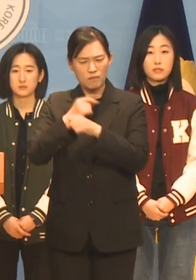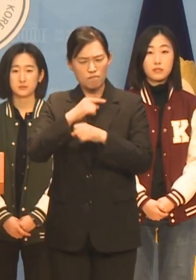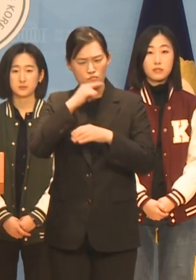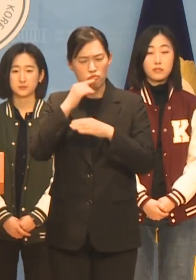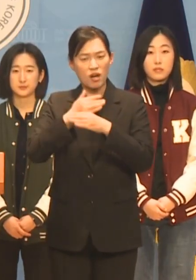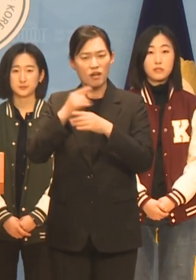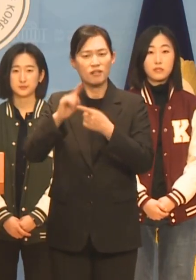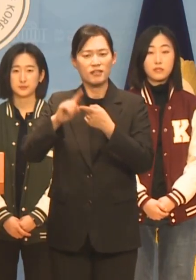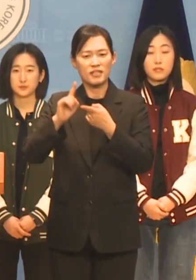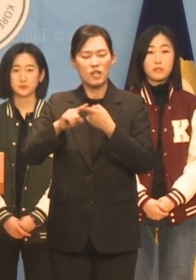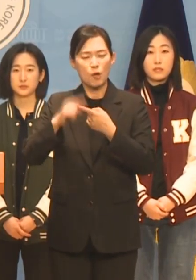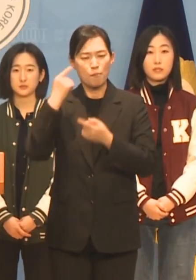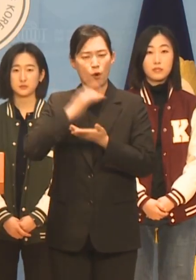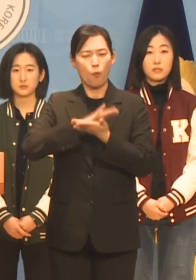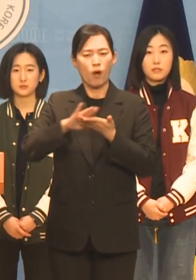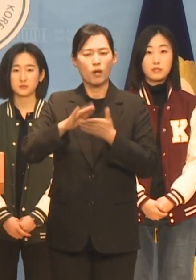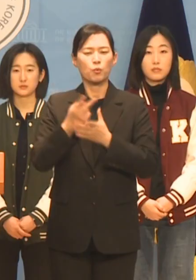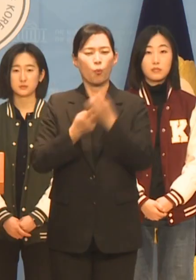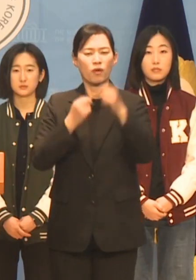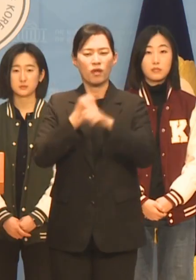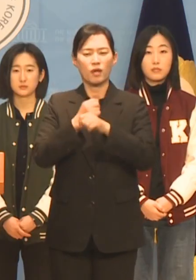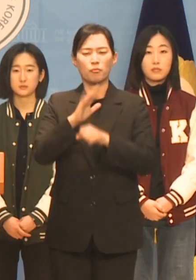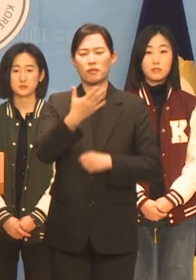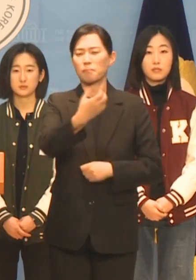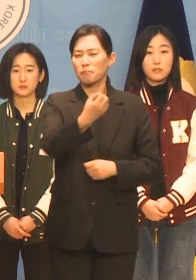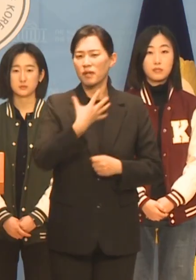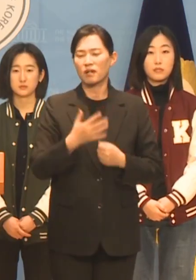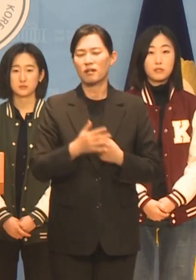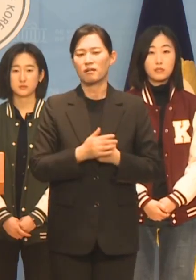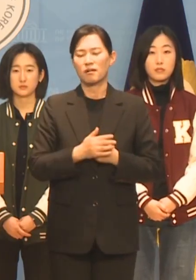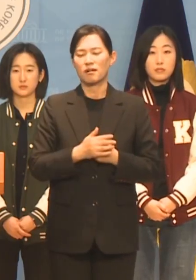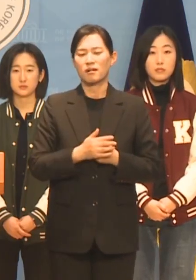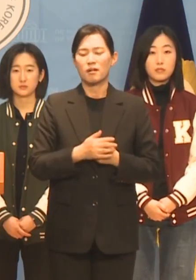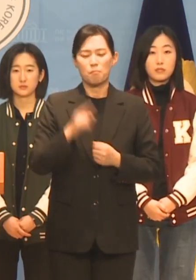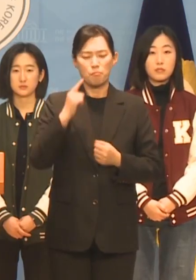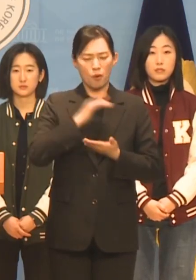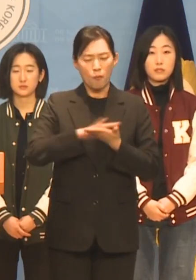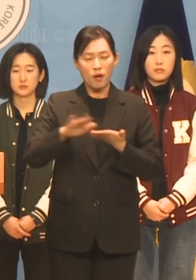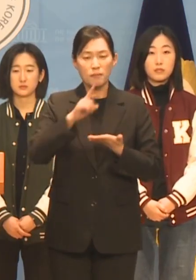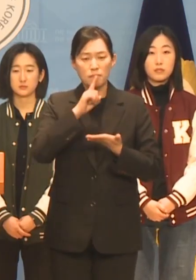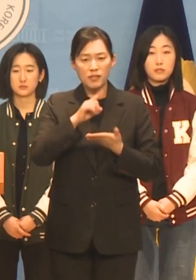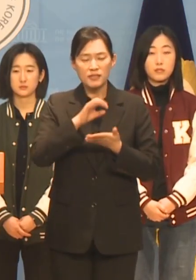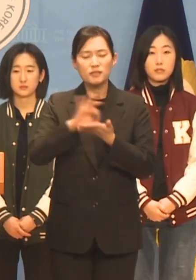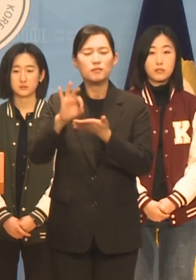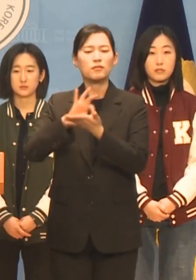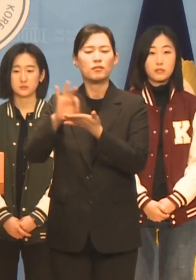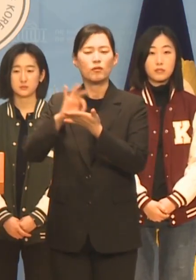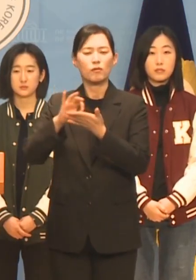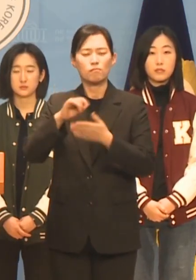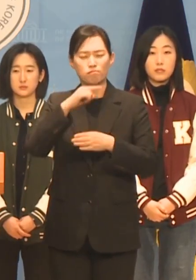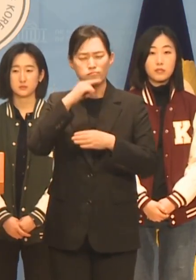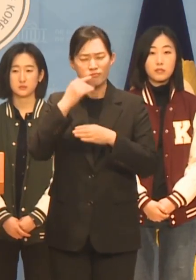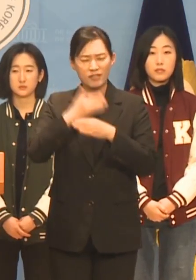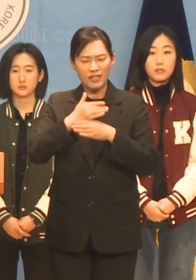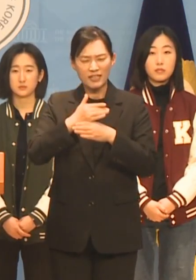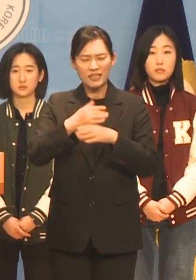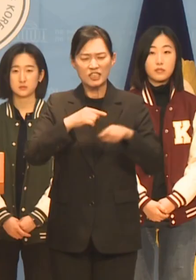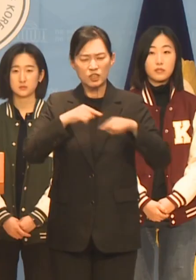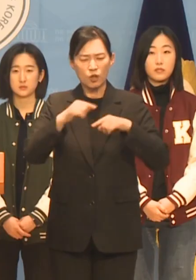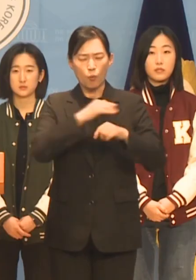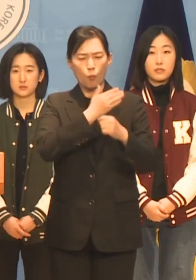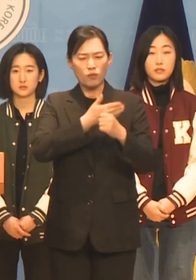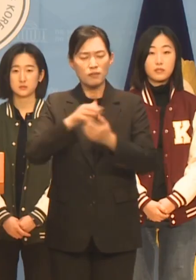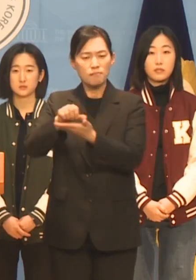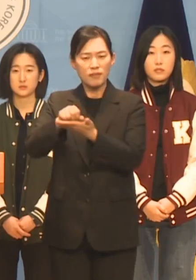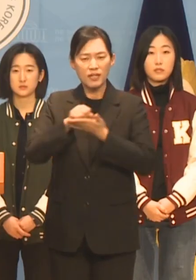인정하는 평화통일을 추진해야 한다고 주장해왔습니다. 그들은 교묘하게 평화라는 단어를 사용하여 북한 정권을 받아들이는